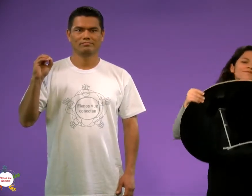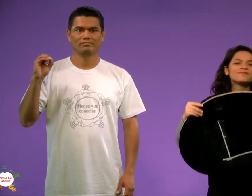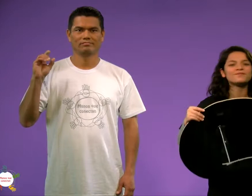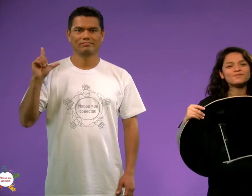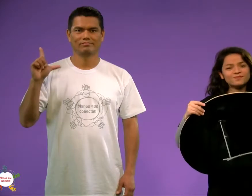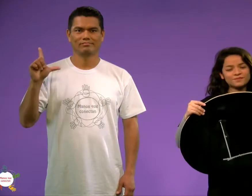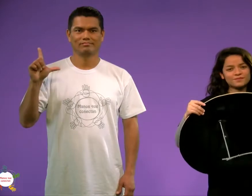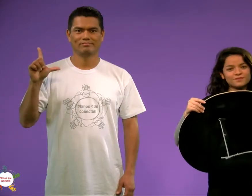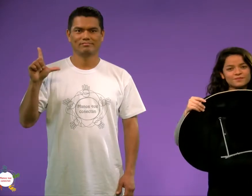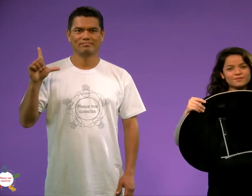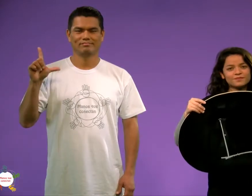L,